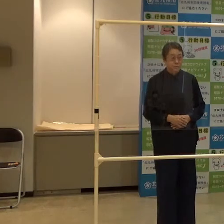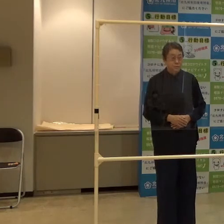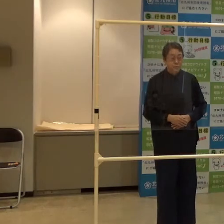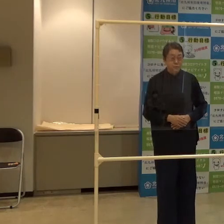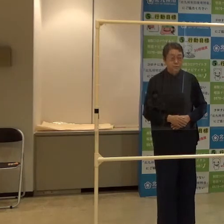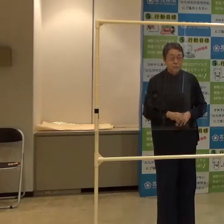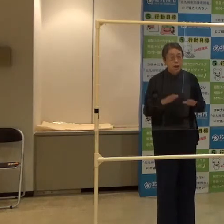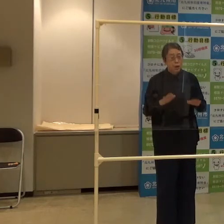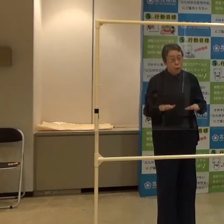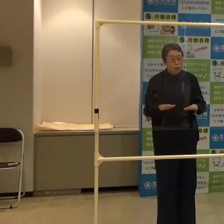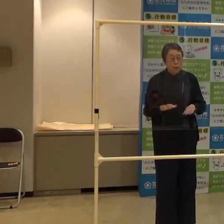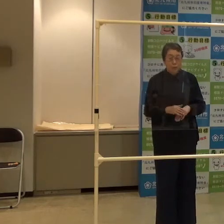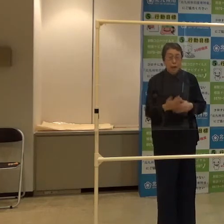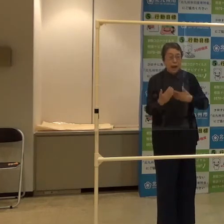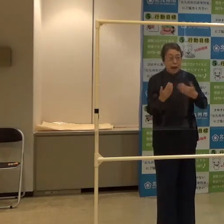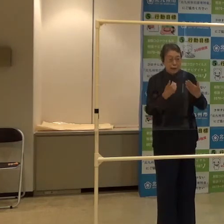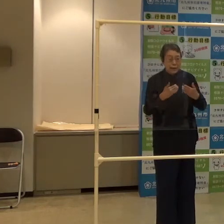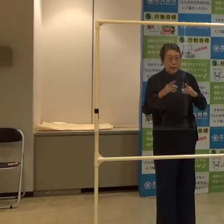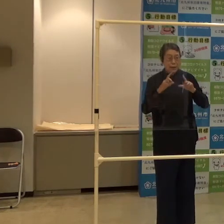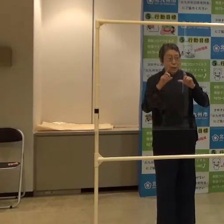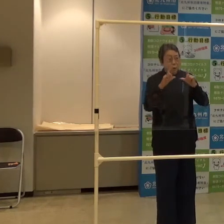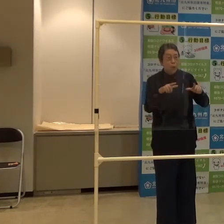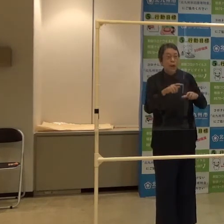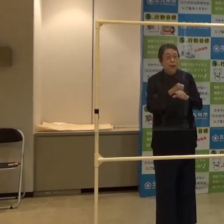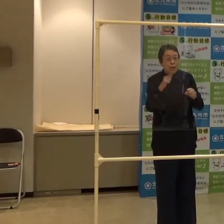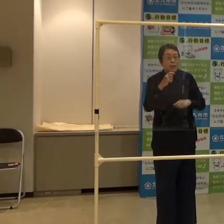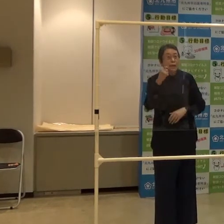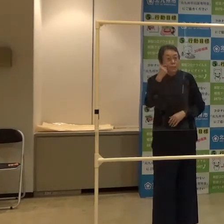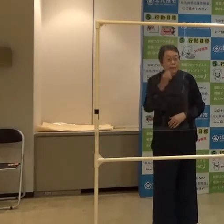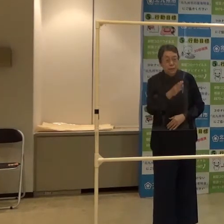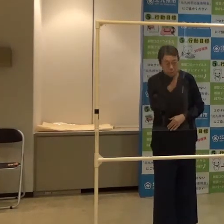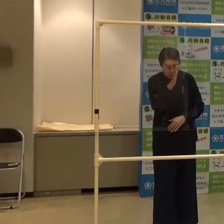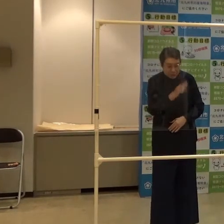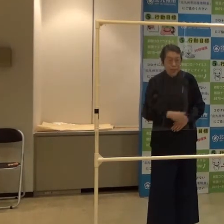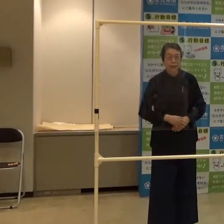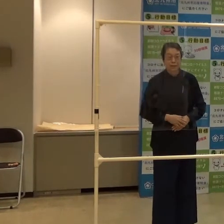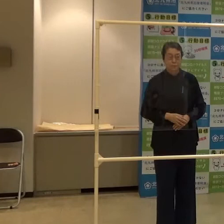日の時点では明確な答えを用意してまだ提示してください。